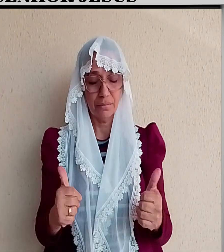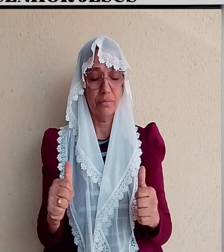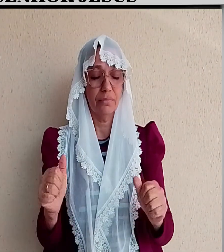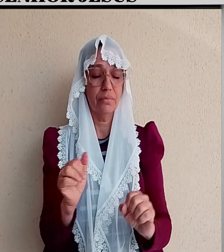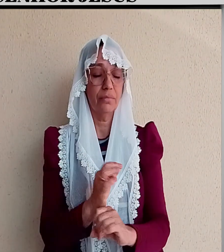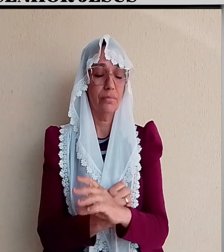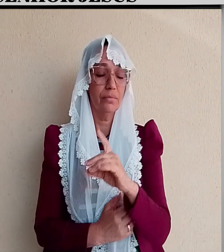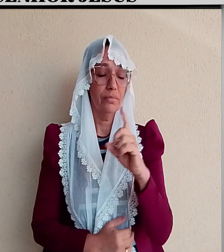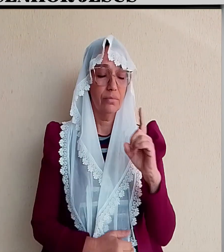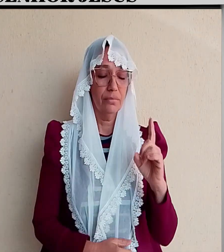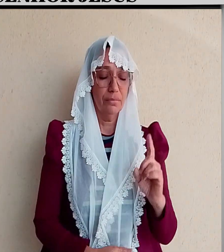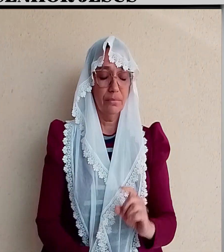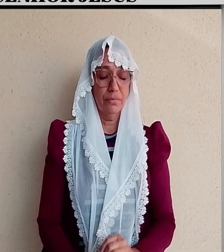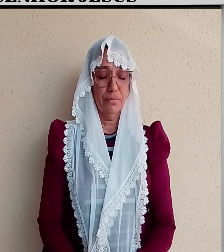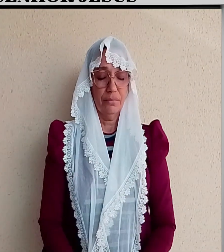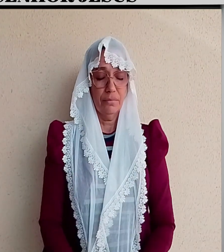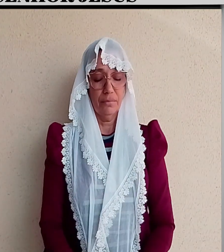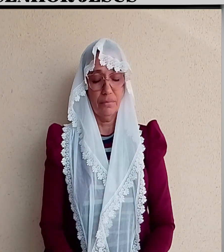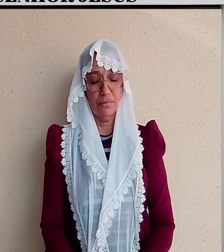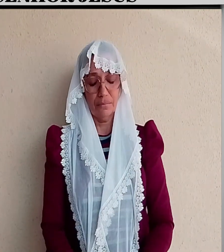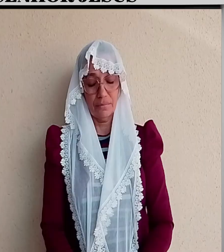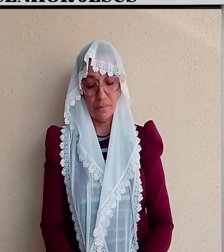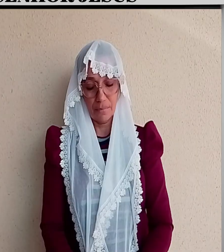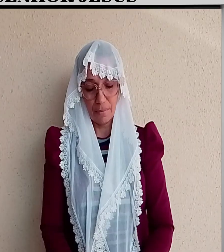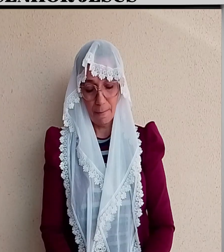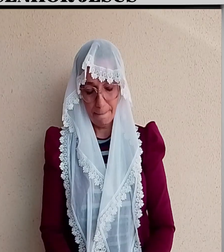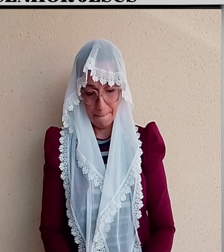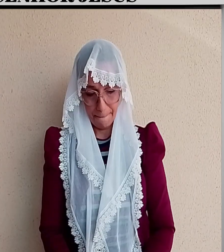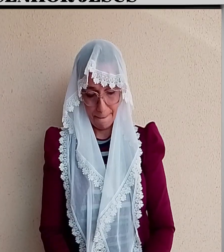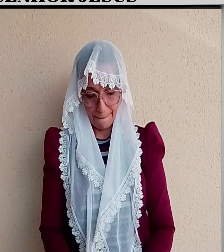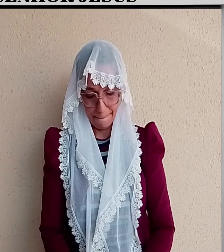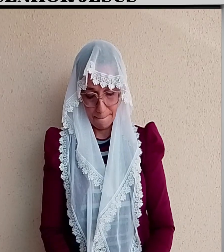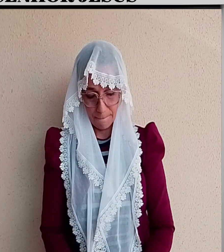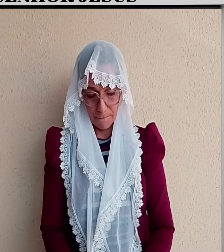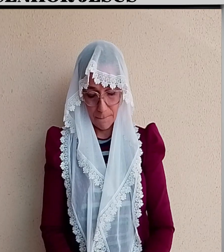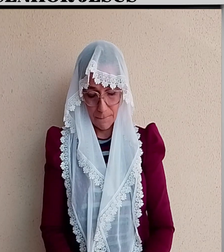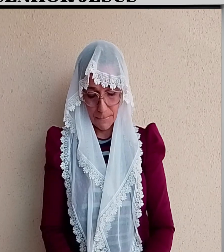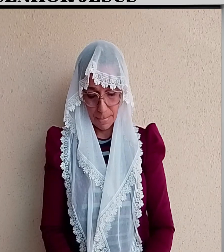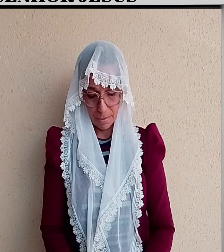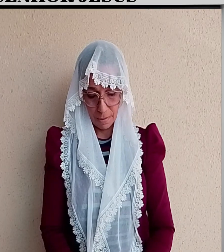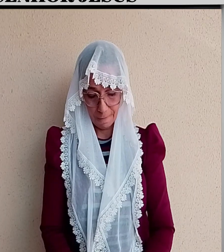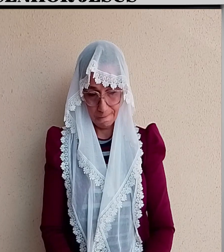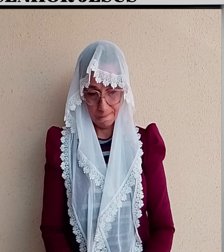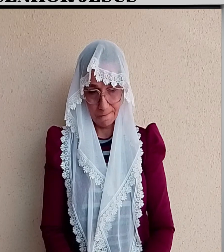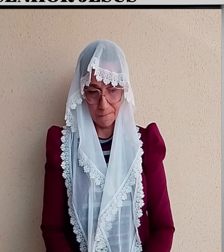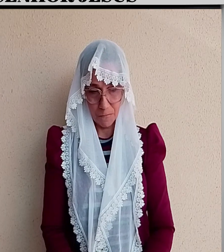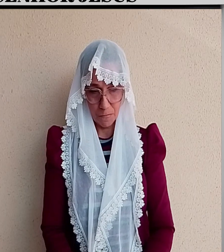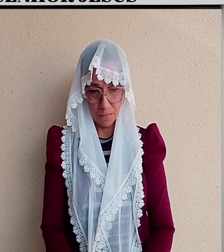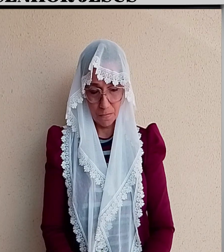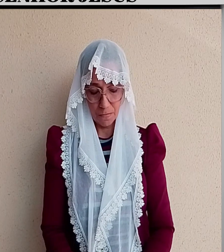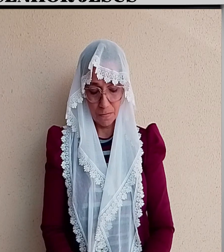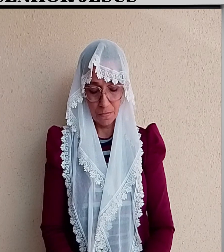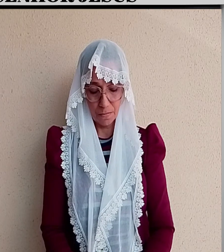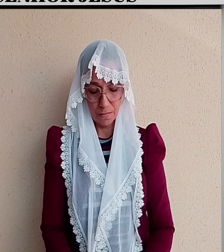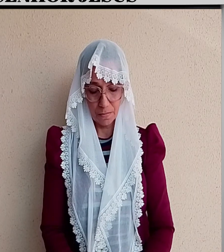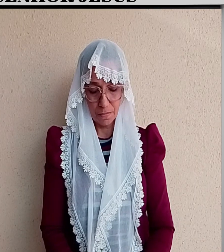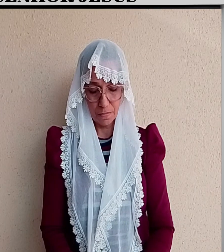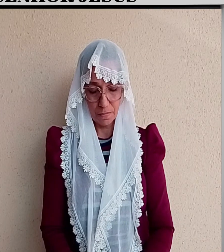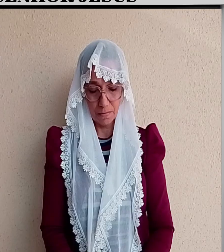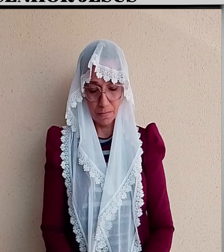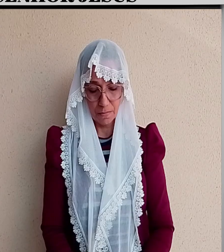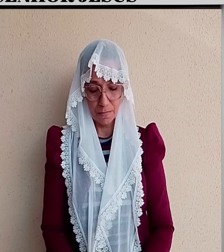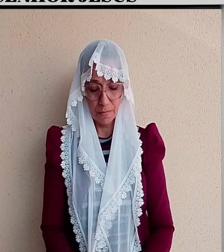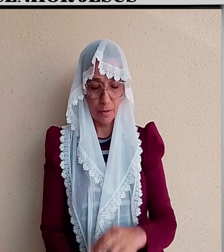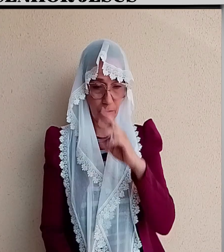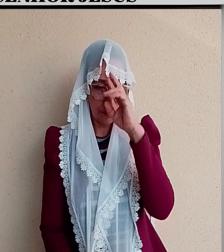Aleluia, Glória ao Jesus. poder de Deus. Aleluia. Aleluia, Deus. Aleluia.